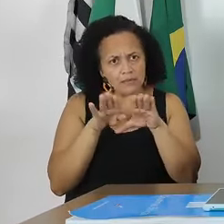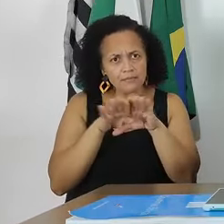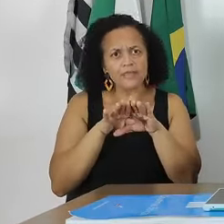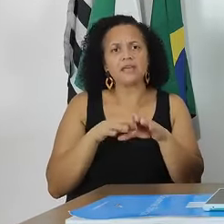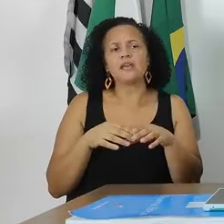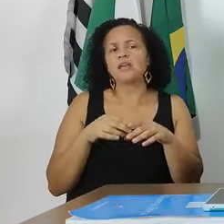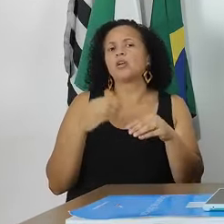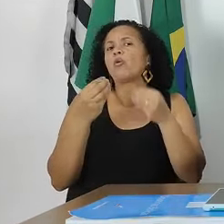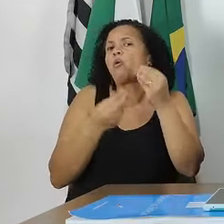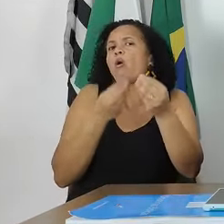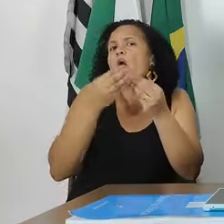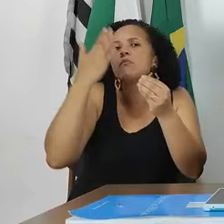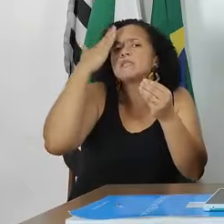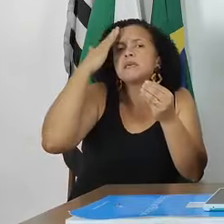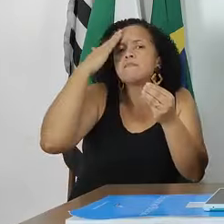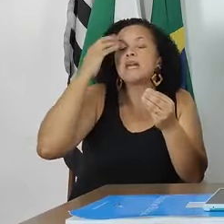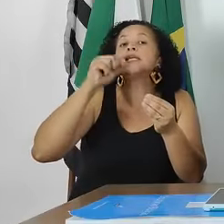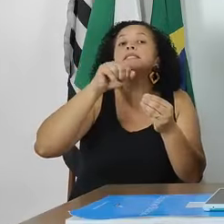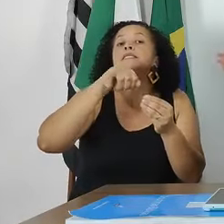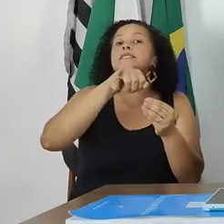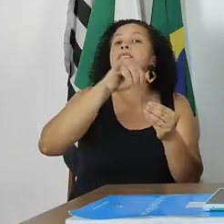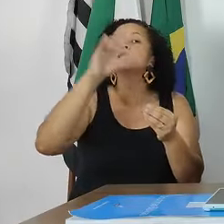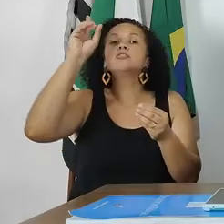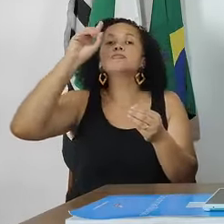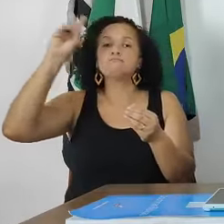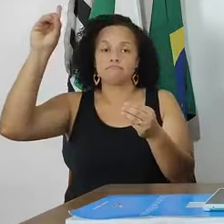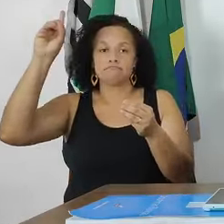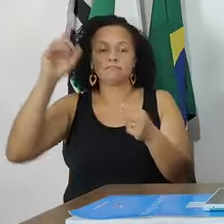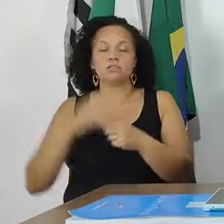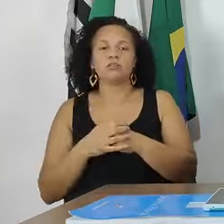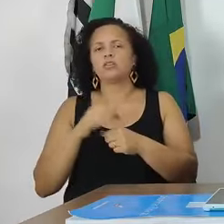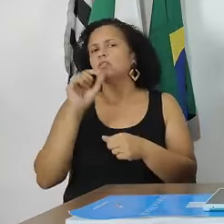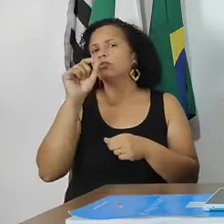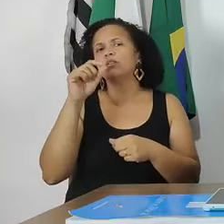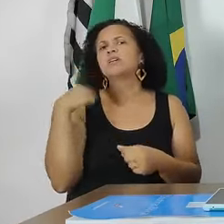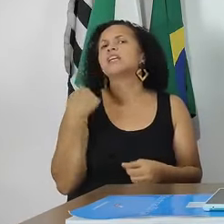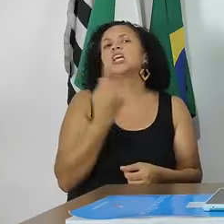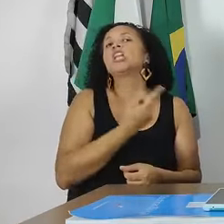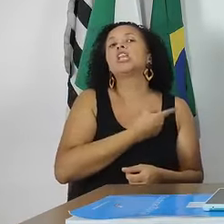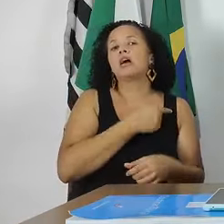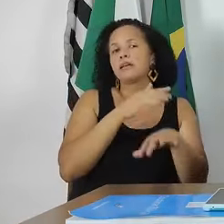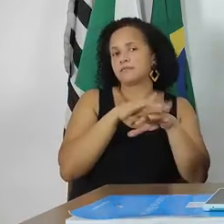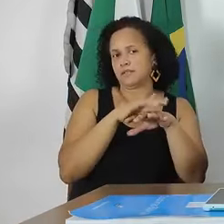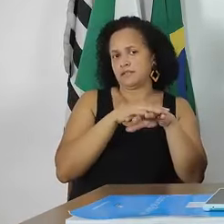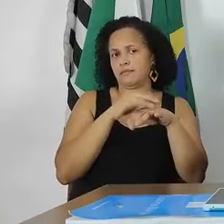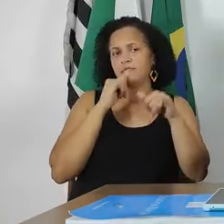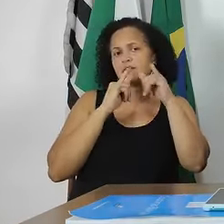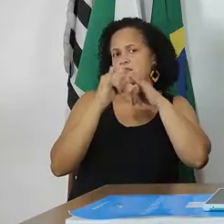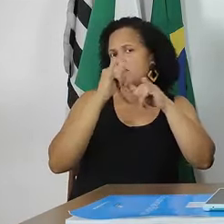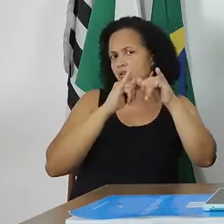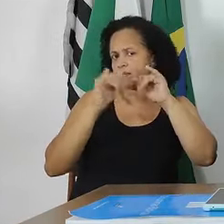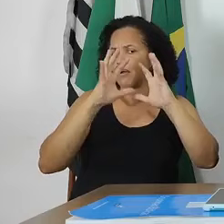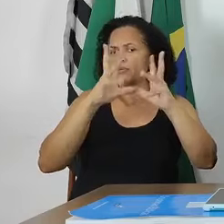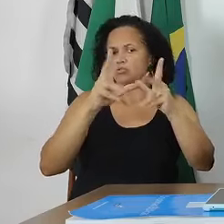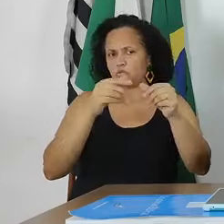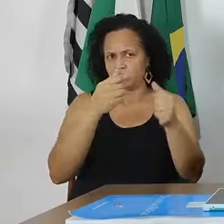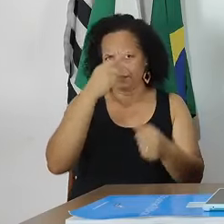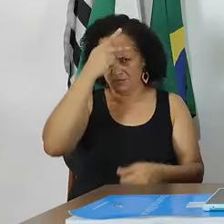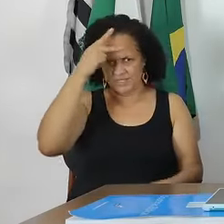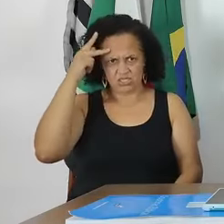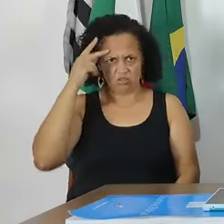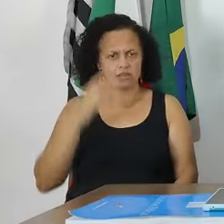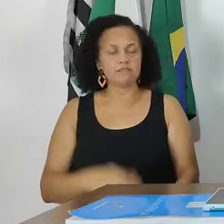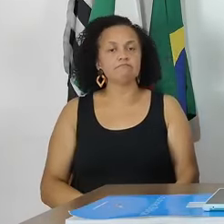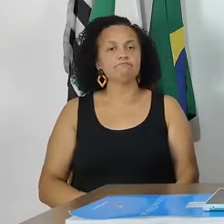com essas informações? A gente vai dividindo com os amigos sem saber? Não sei. Eu estou tomando